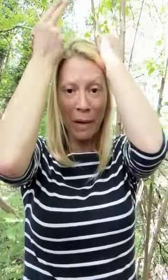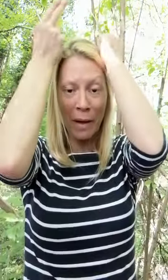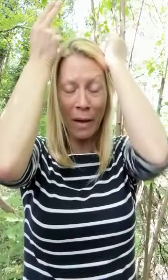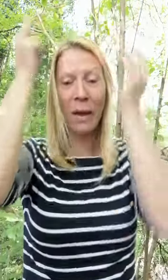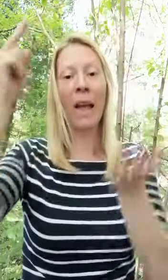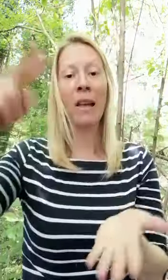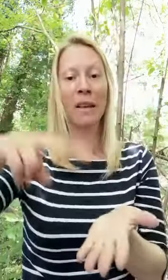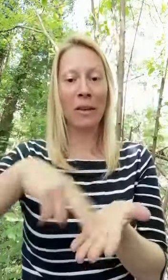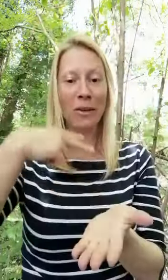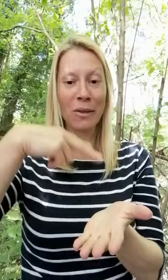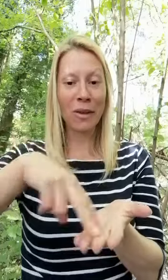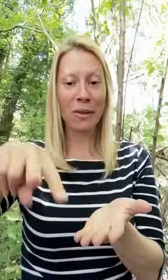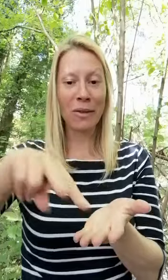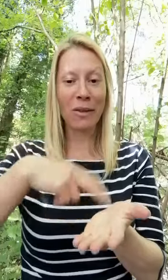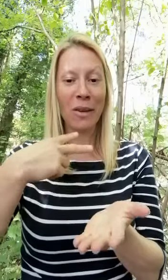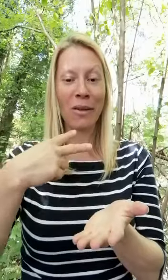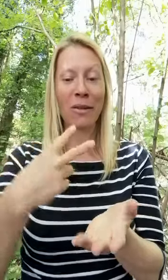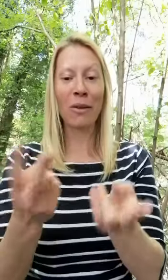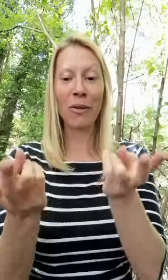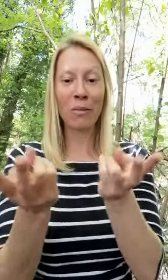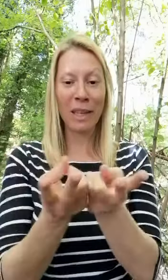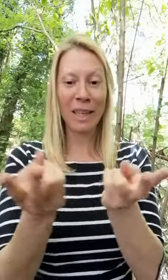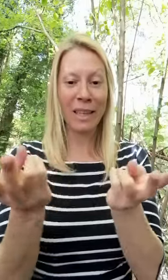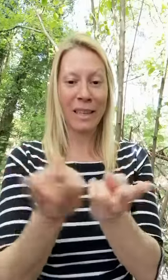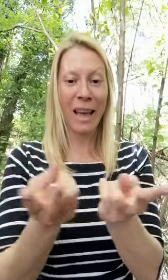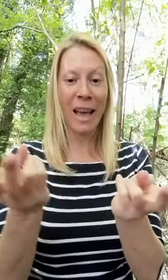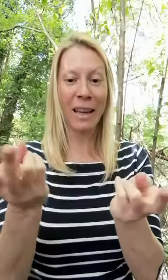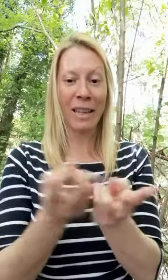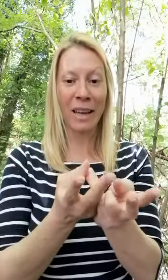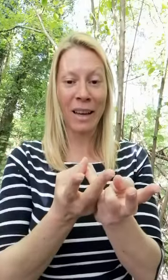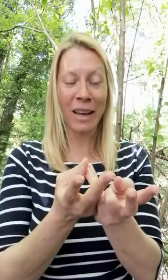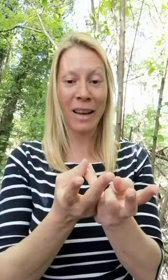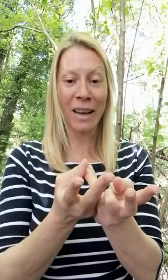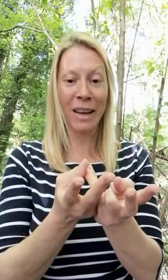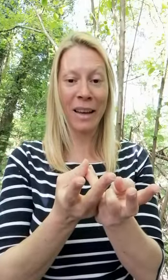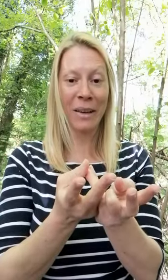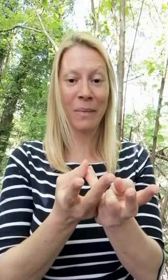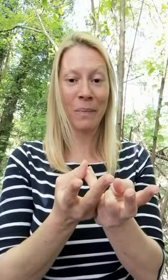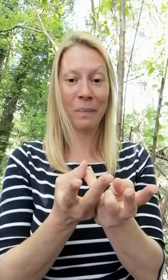lapin. Danse, danse, danse dans ton petit jardin.